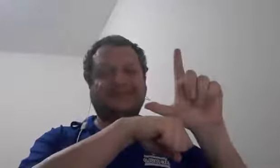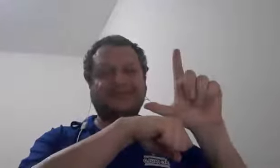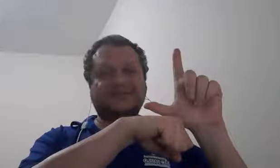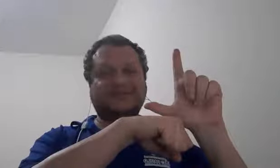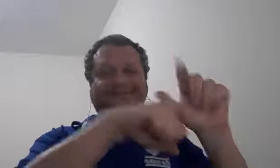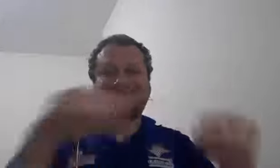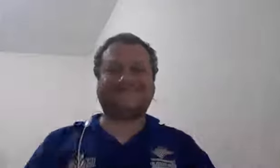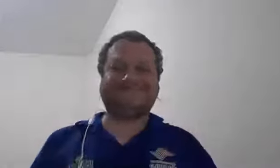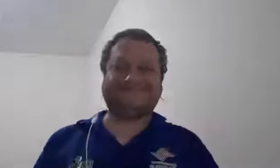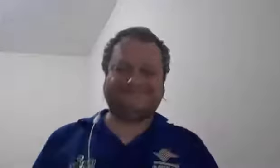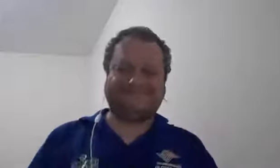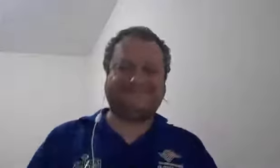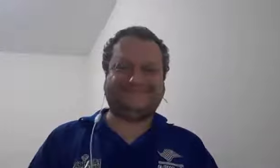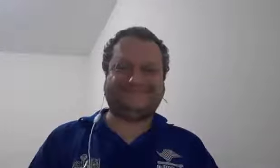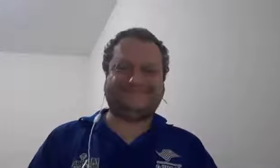Liberdade.